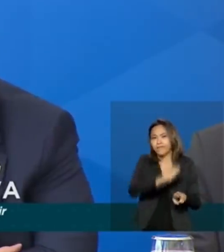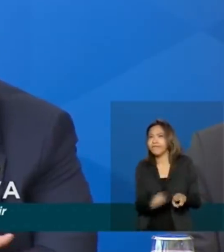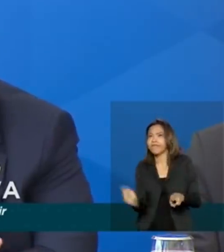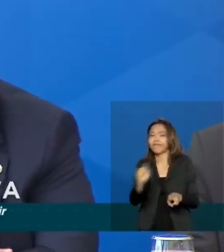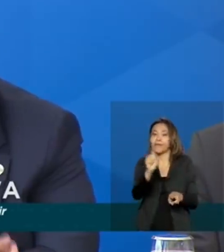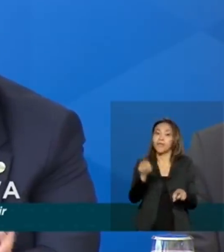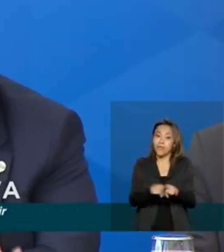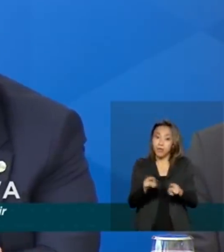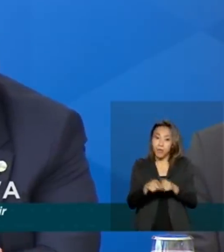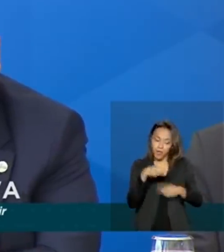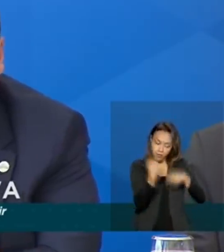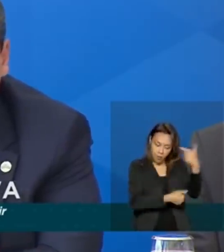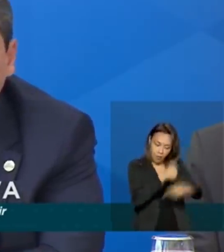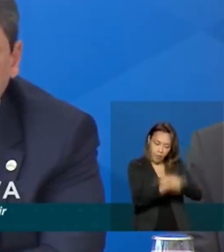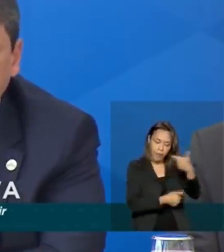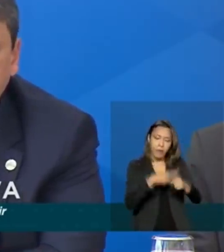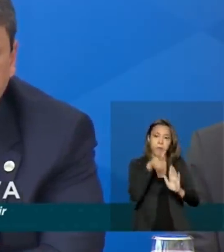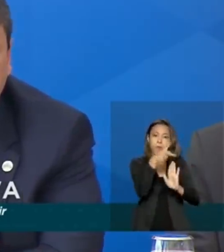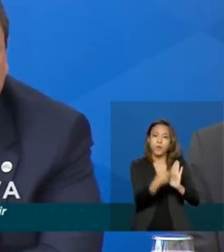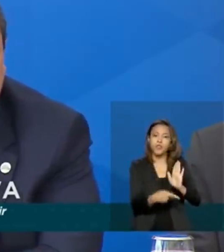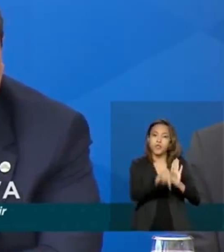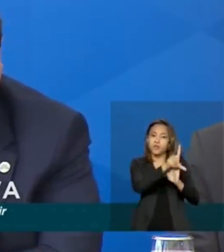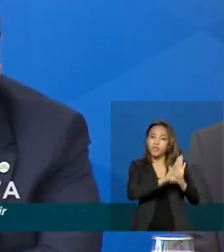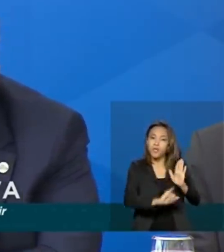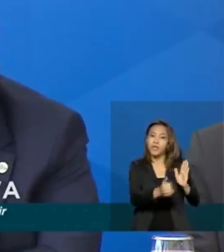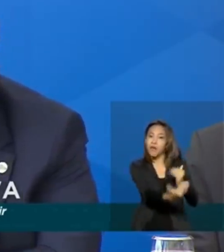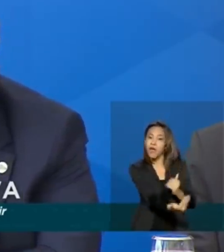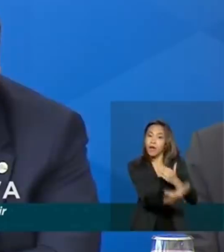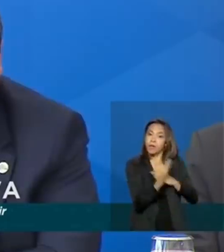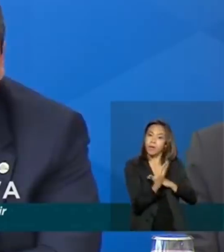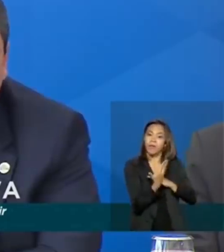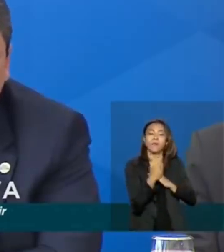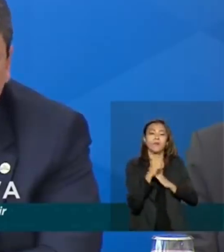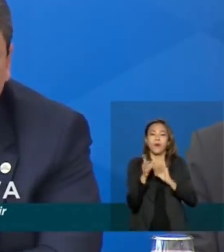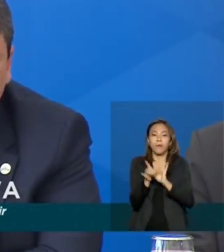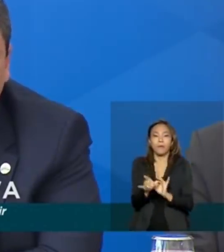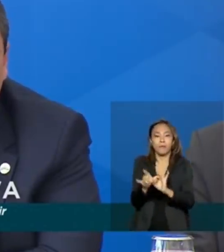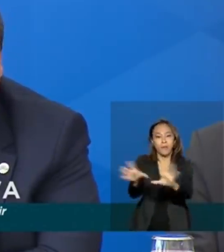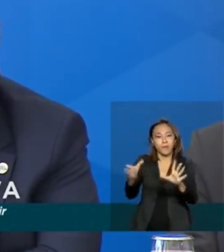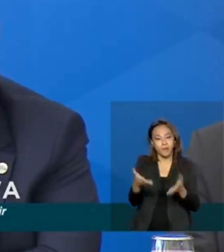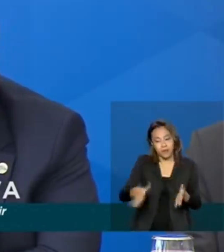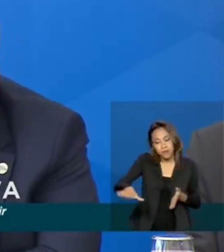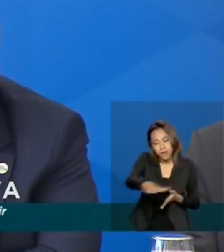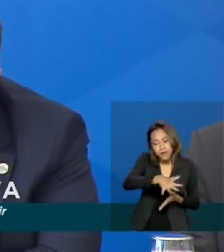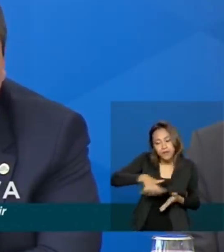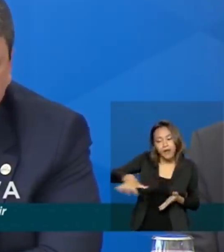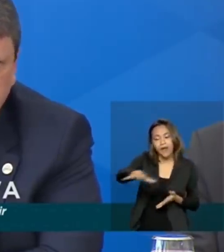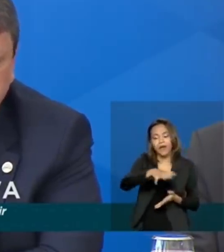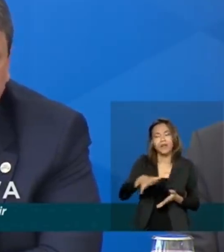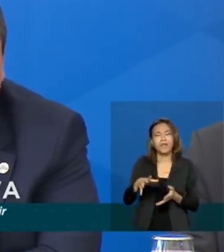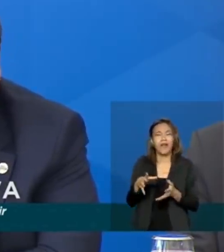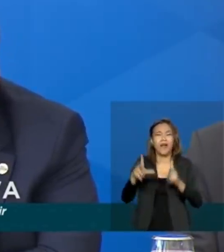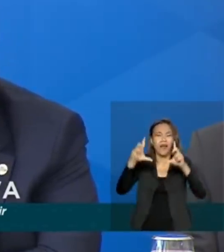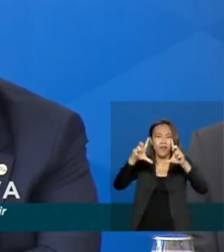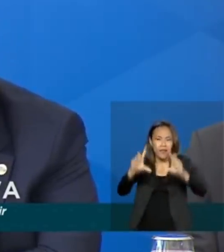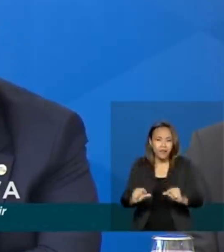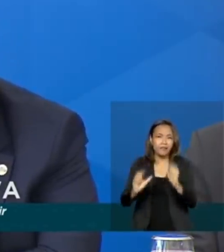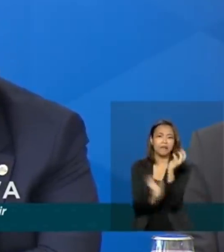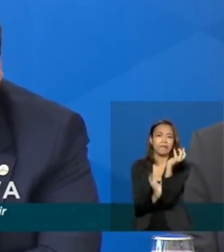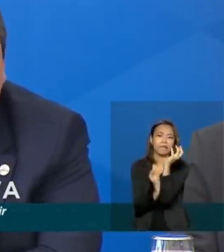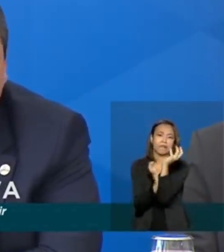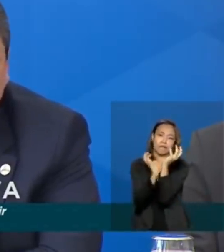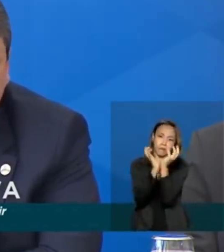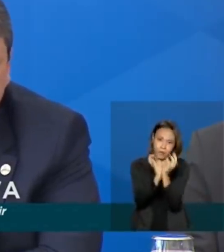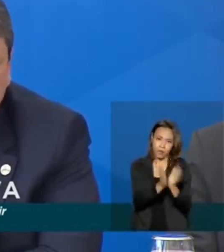lei que vai trazer as autorizações permitindo investimento privado nesse setor de uma forma menos burocrática. Estamos tratando da